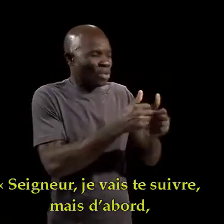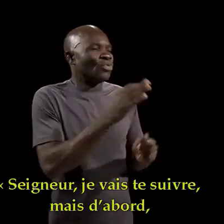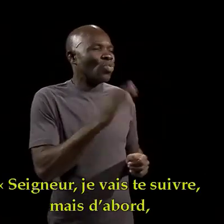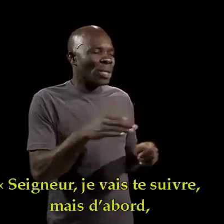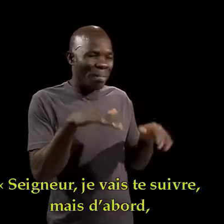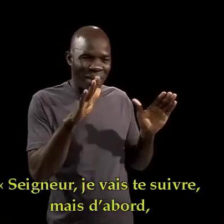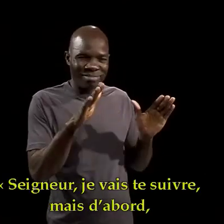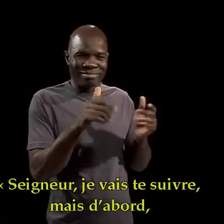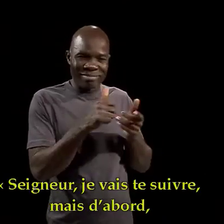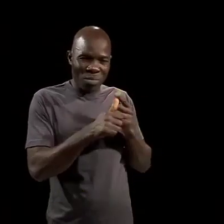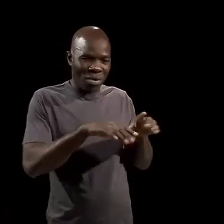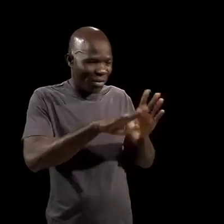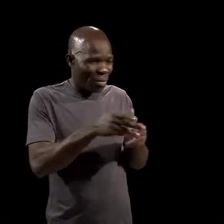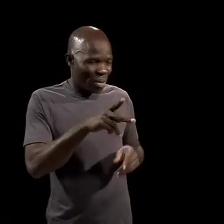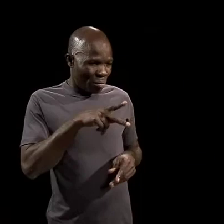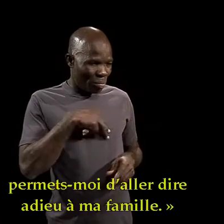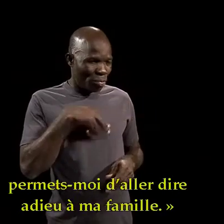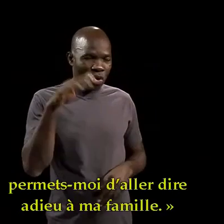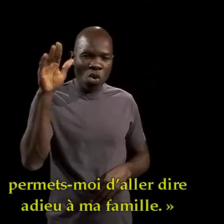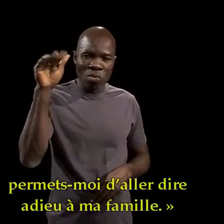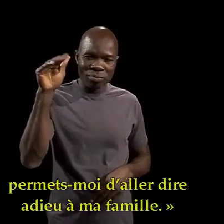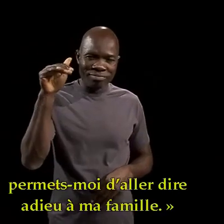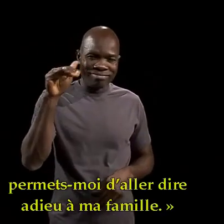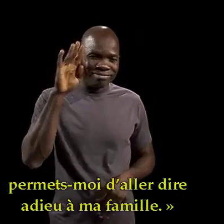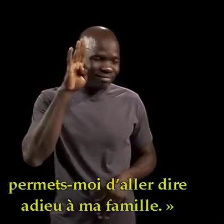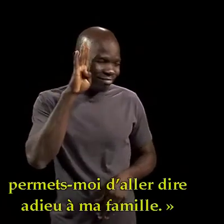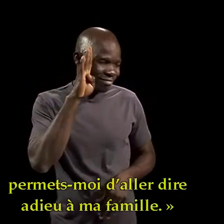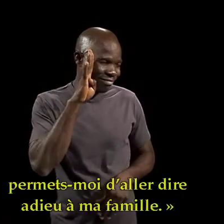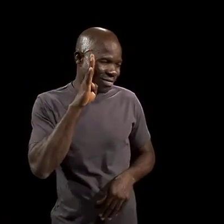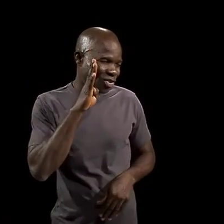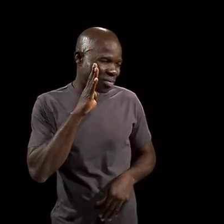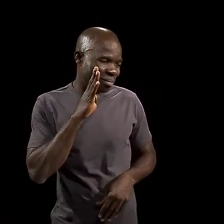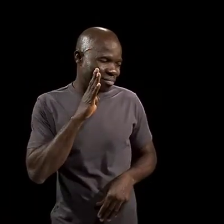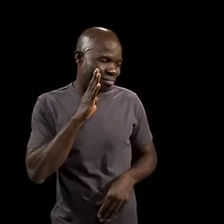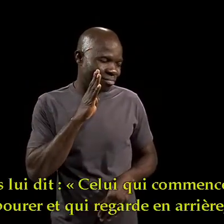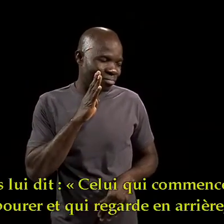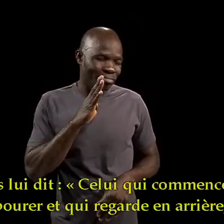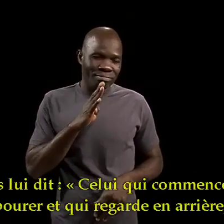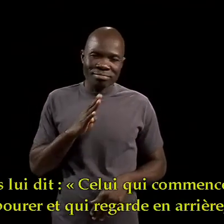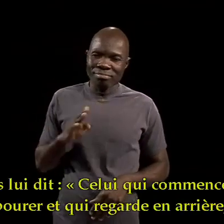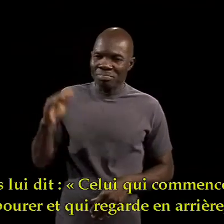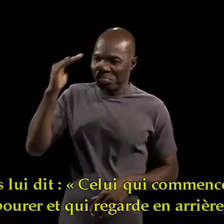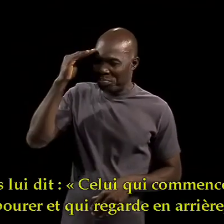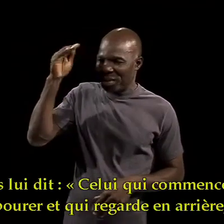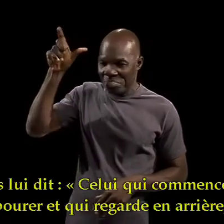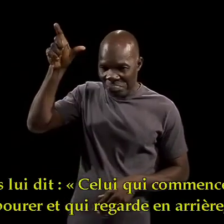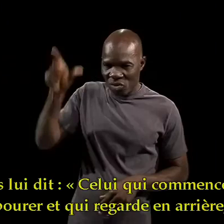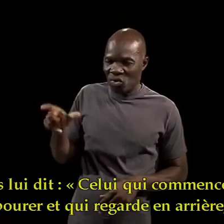Seigneur, je vais te suivre, mais d'abord permets-moi d'aller dire adieu à ma famille. Jésus lui dit, Celui qui